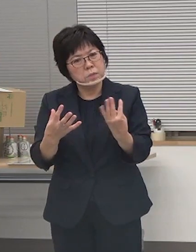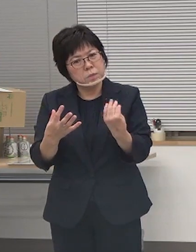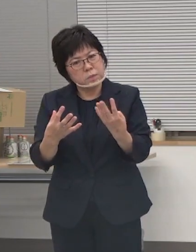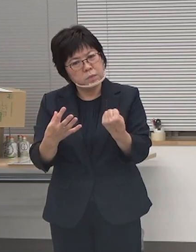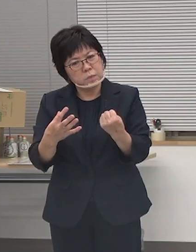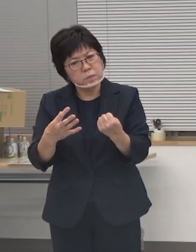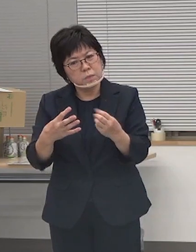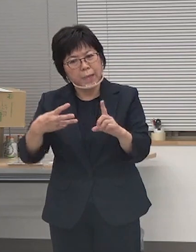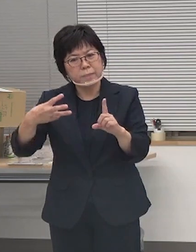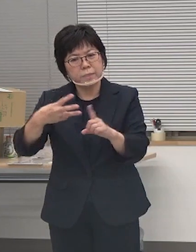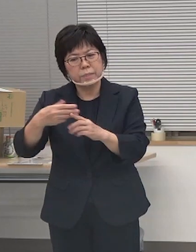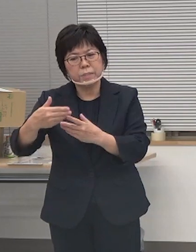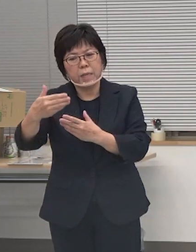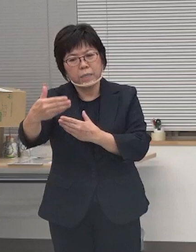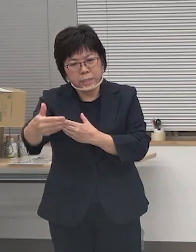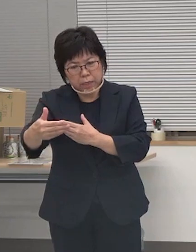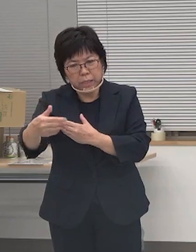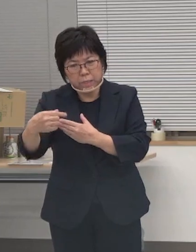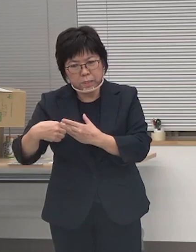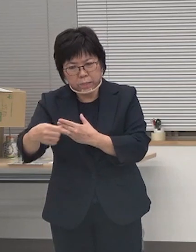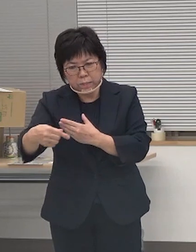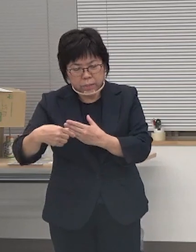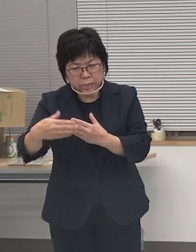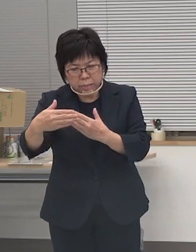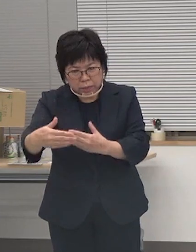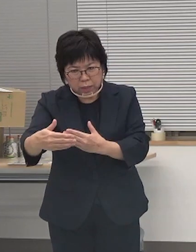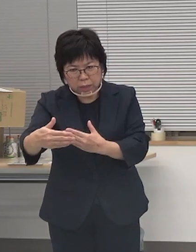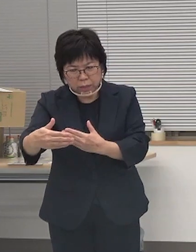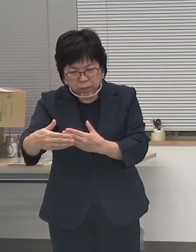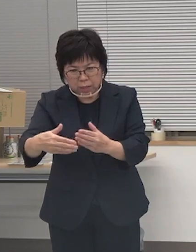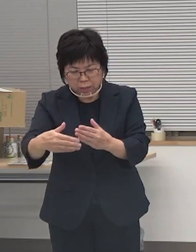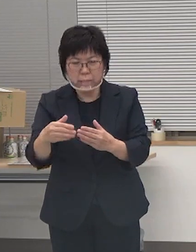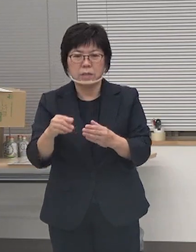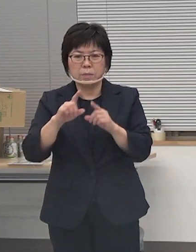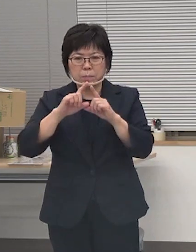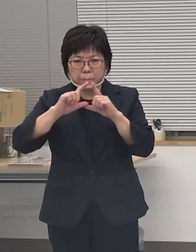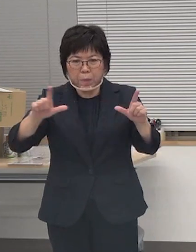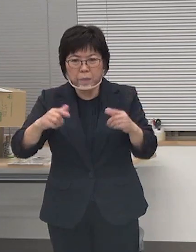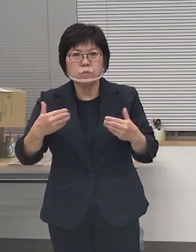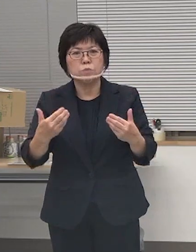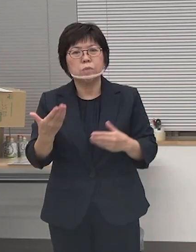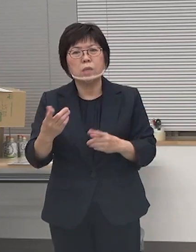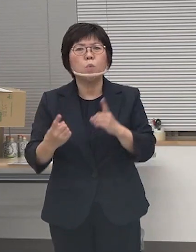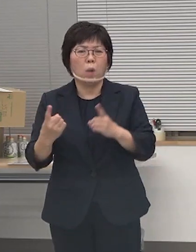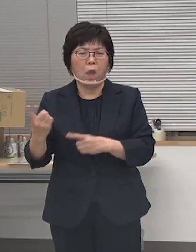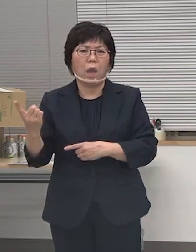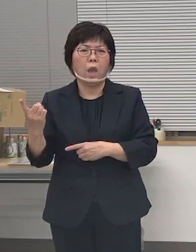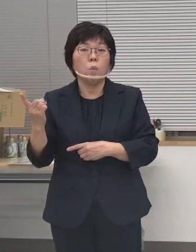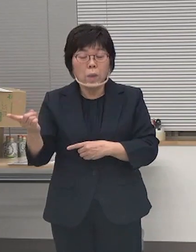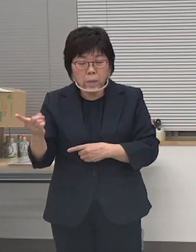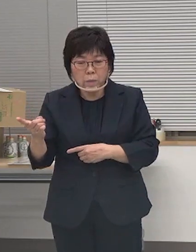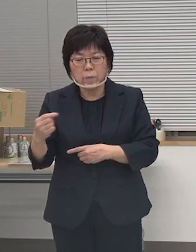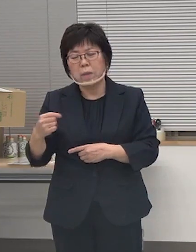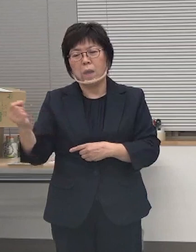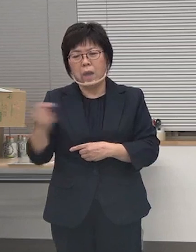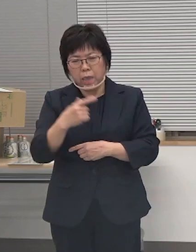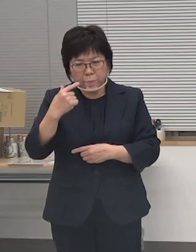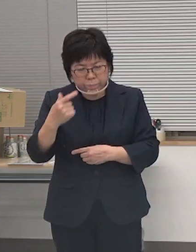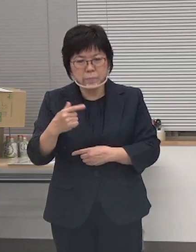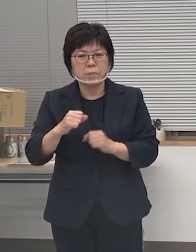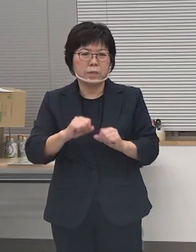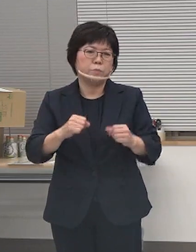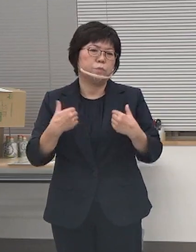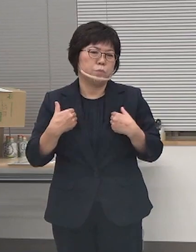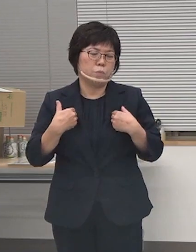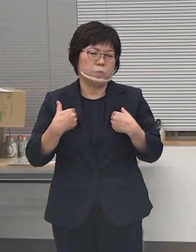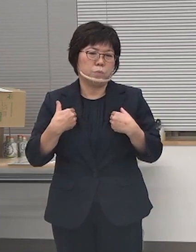で開業するかということについては、これはなるべく早い方がいいということですけれども、慎重に考える